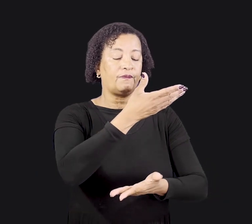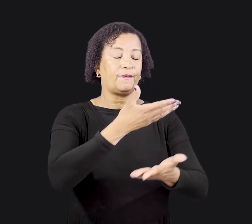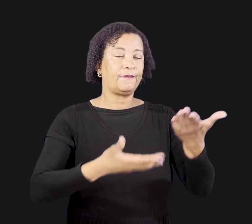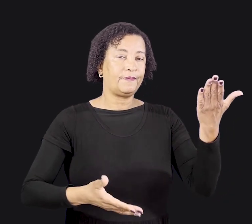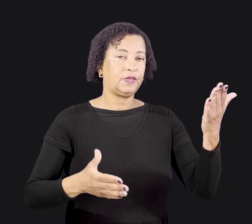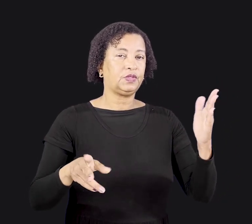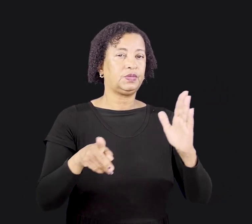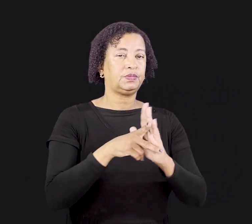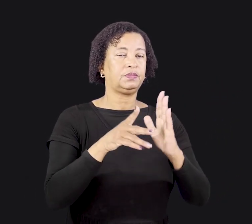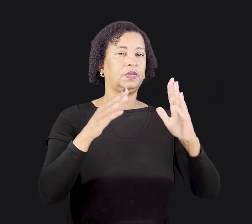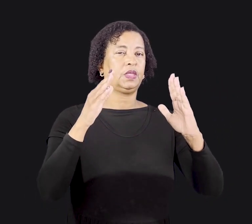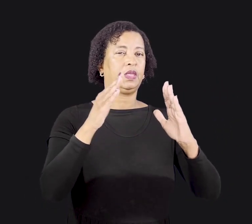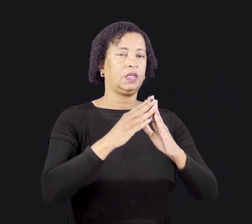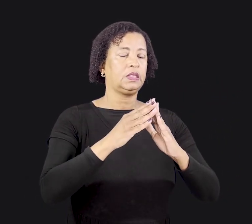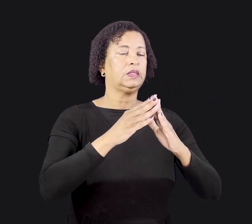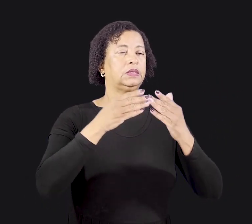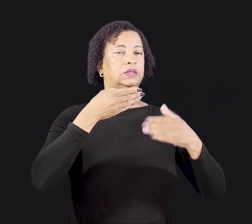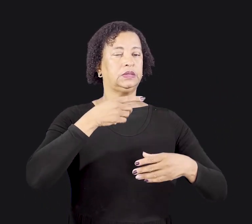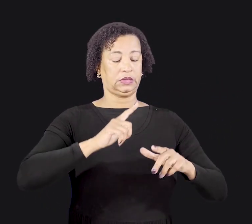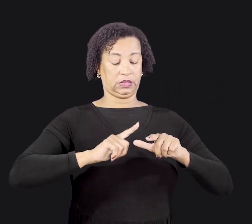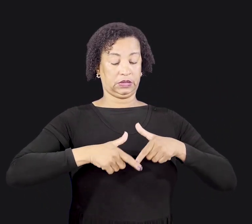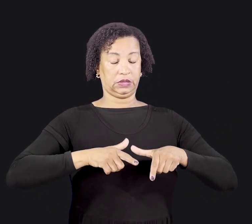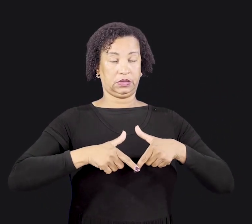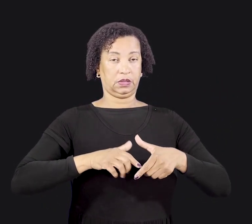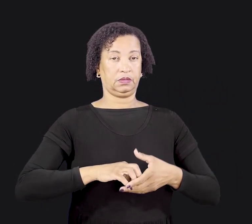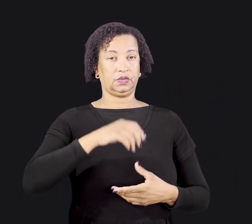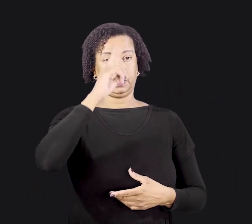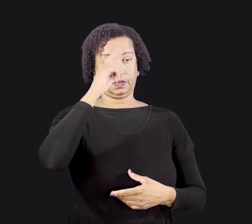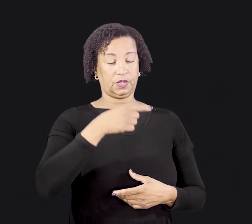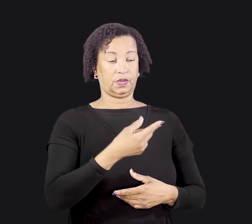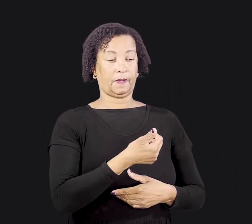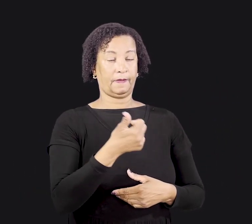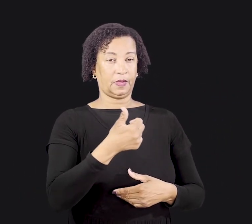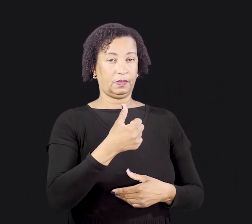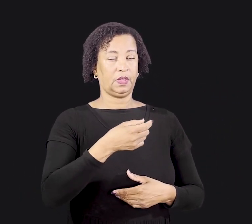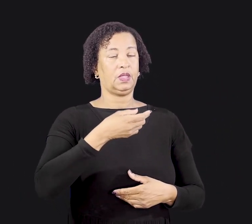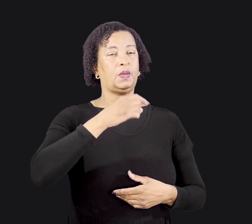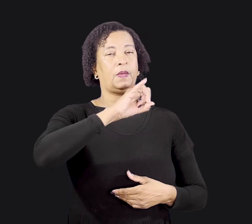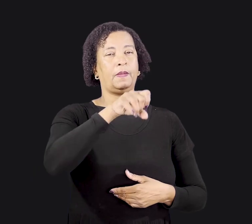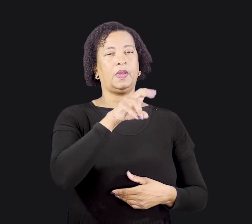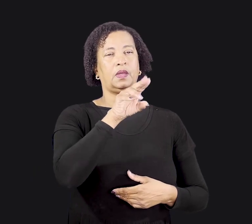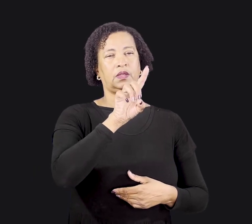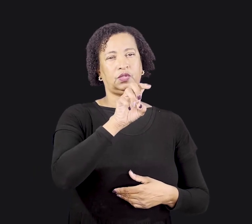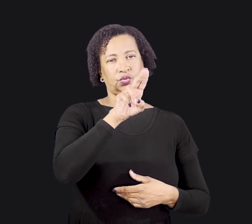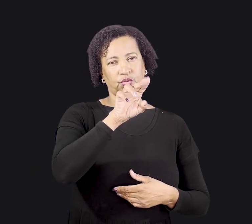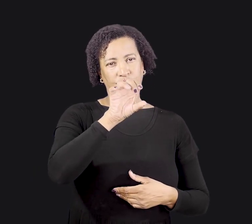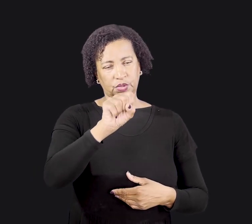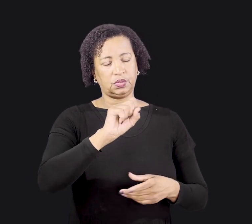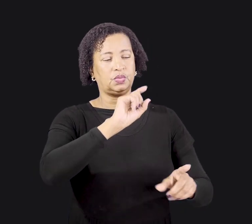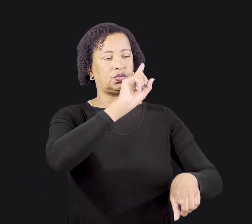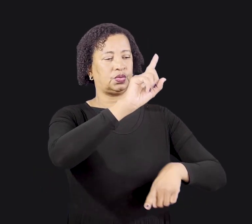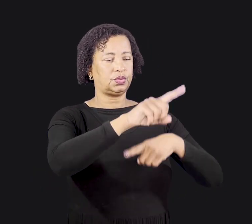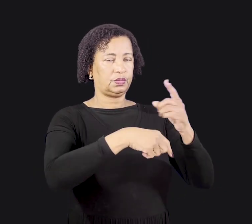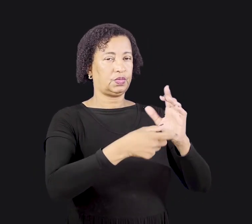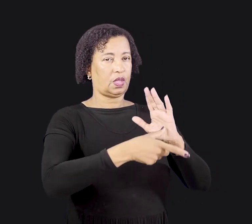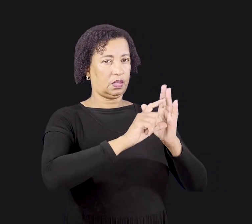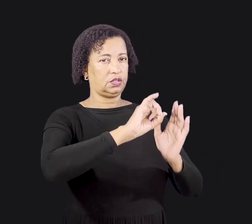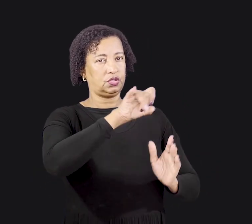Israel. A ordem do Novo Testamento foi primeiro para os judeus e depois para o grego. Antes, o judeu. Os